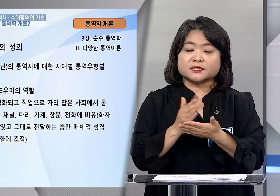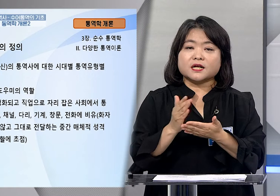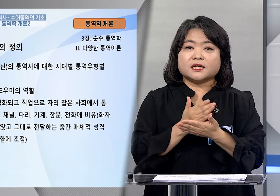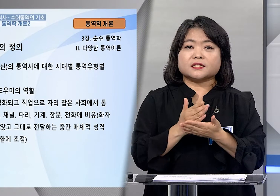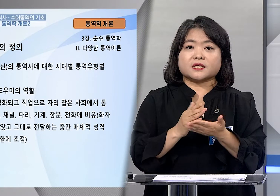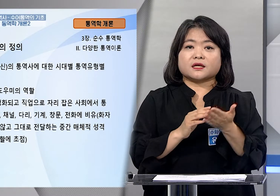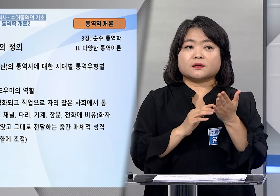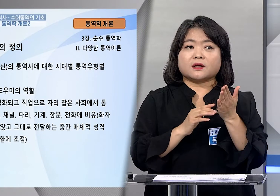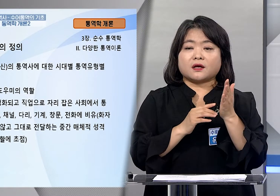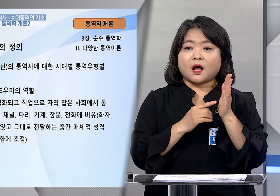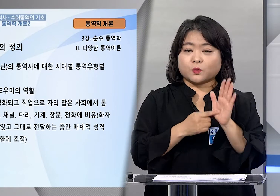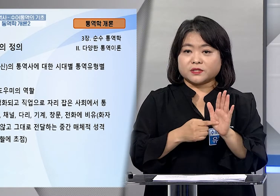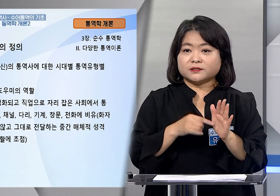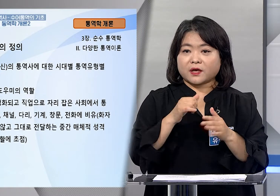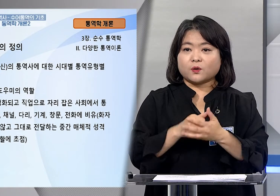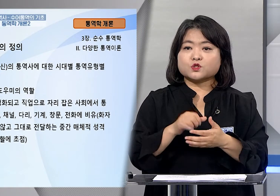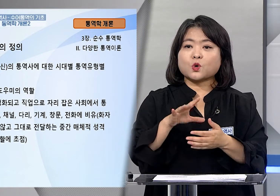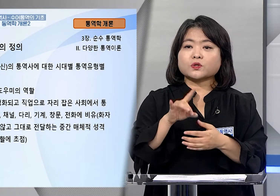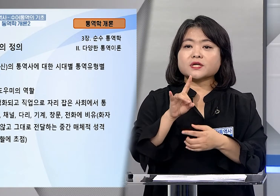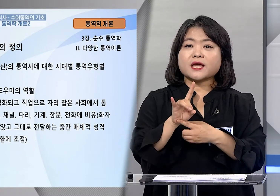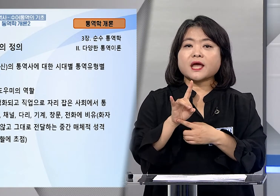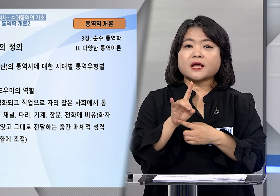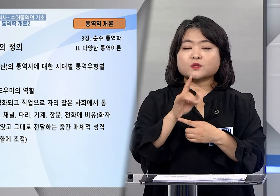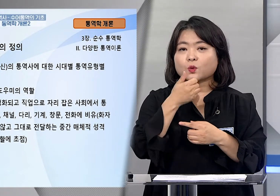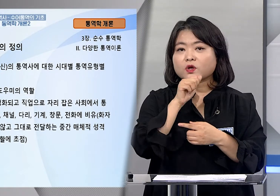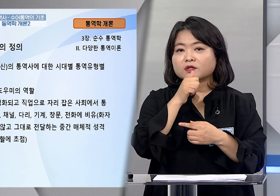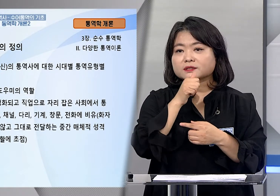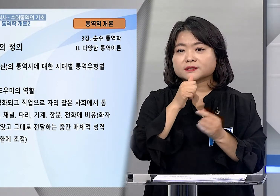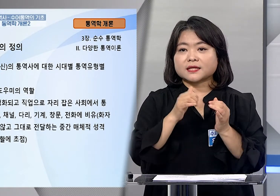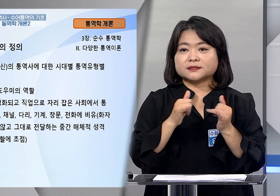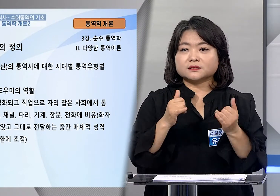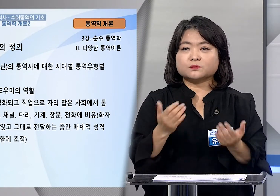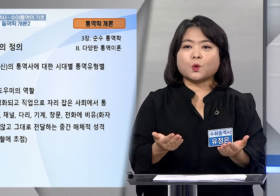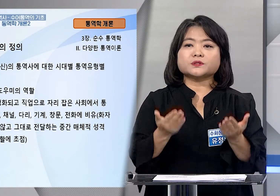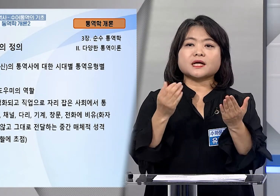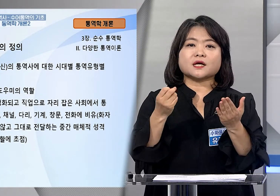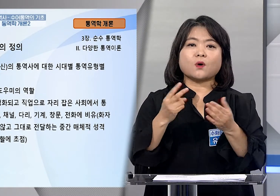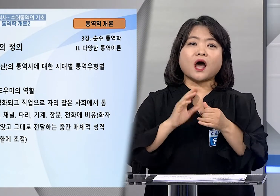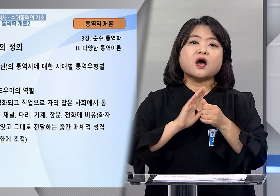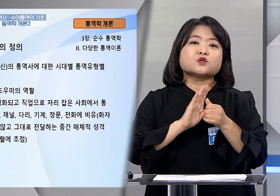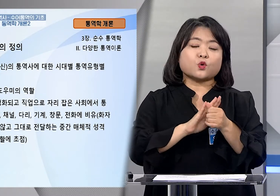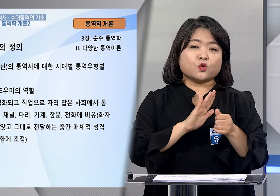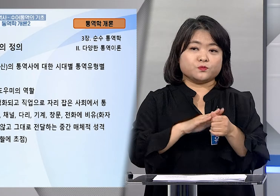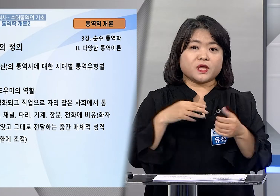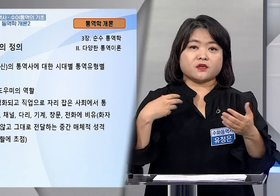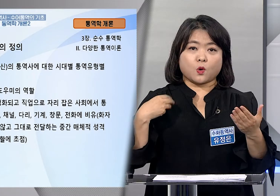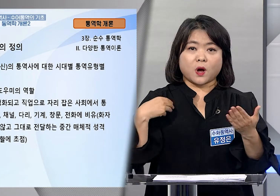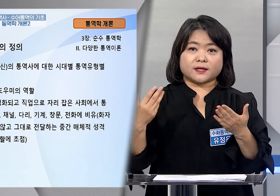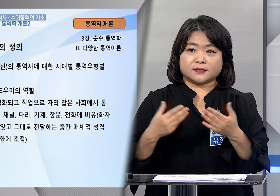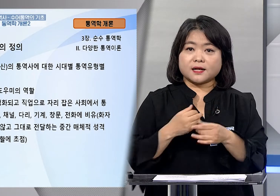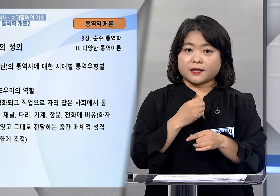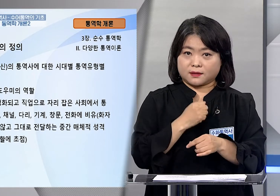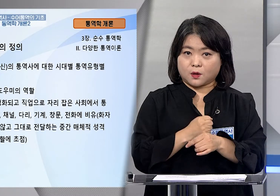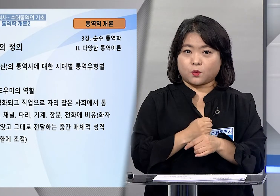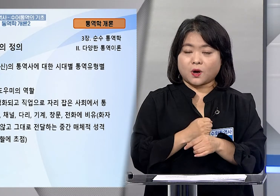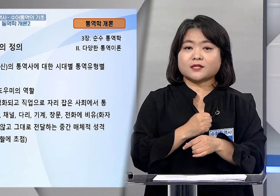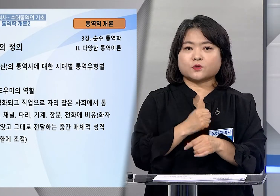하고 있는데요. 초기의 통역사들은 봉사자와 도움이의 역할을 했다고 하죠.